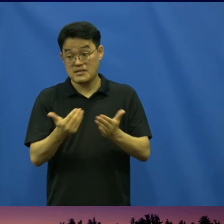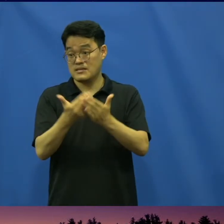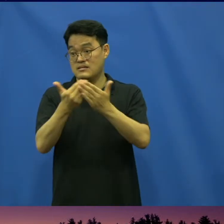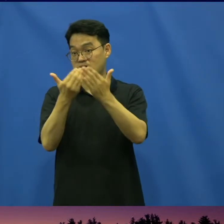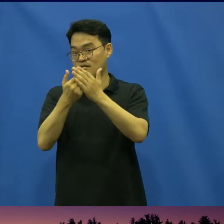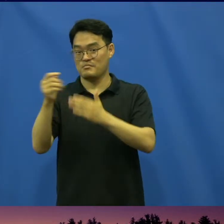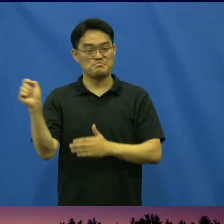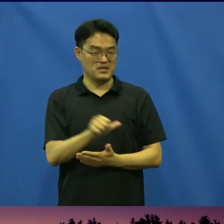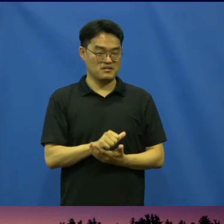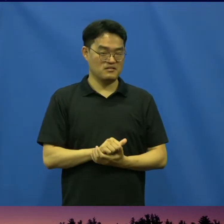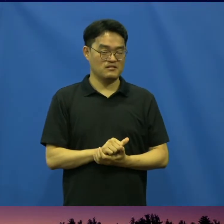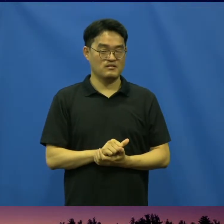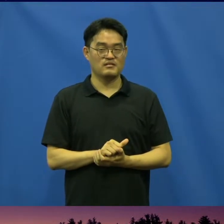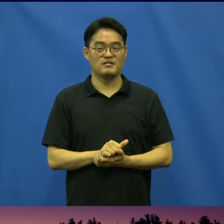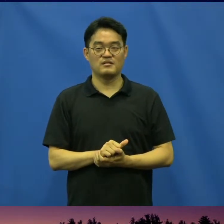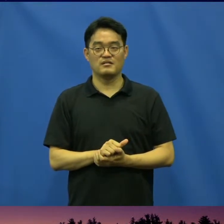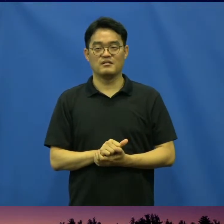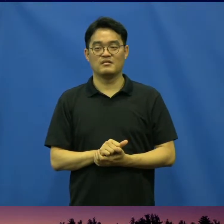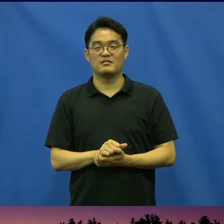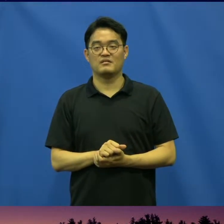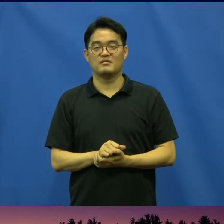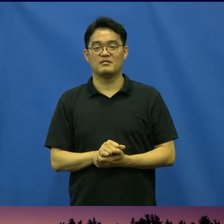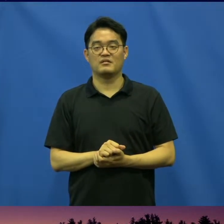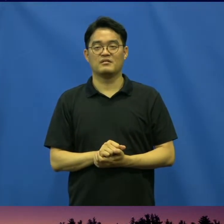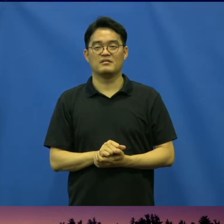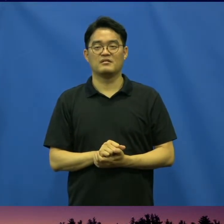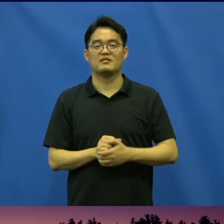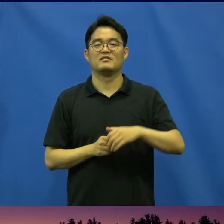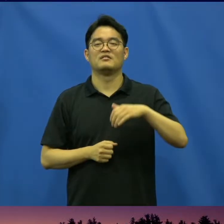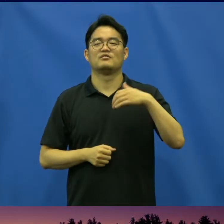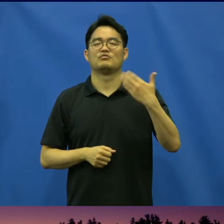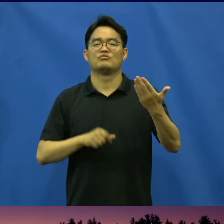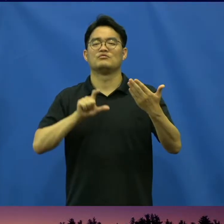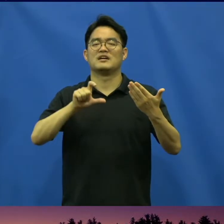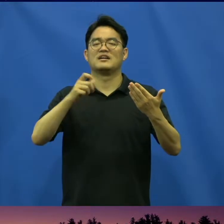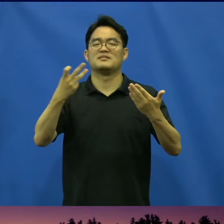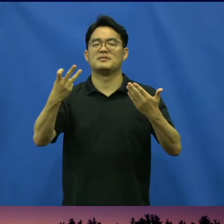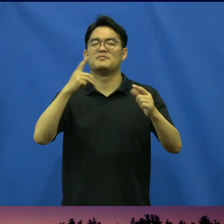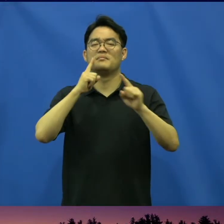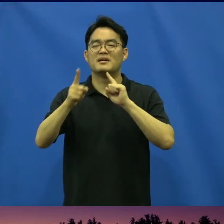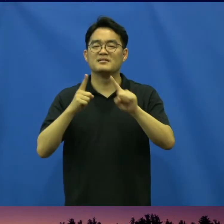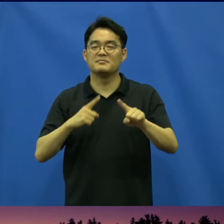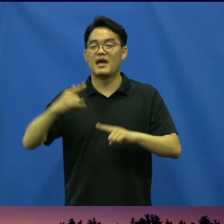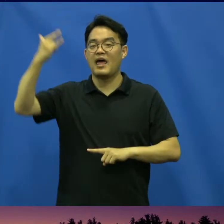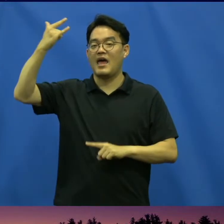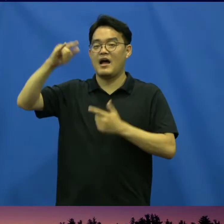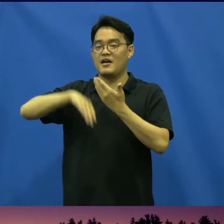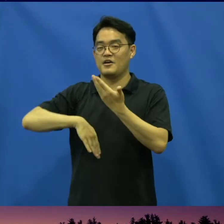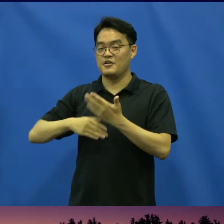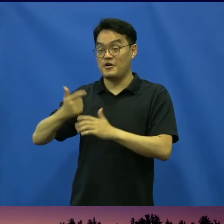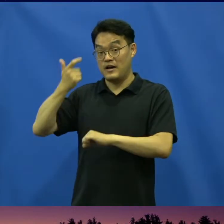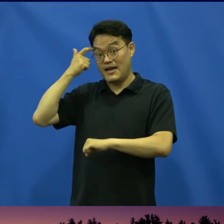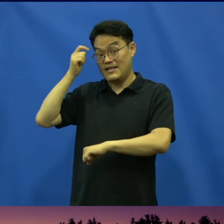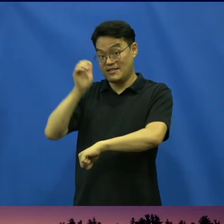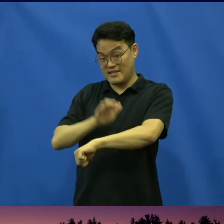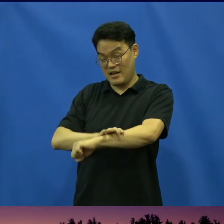13절에 보니까 내가 또 해 아래에서 지혜를 보고 내가 크게 여긴 것이 이러하니 크게 얘기하는